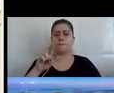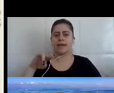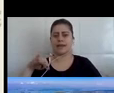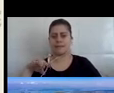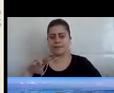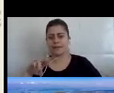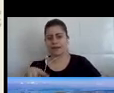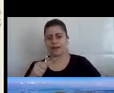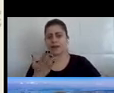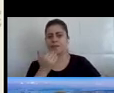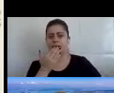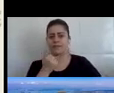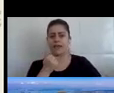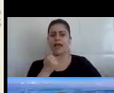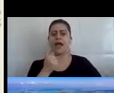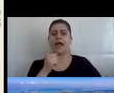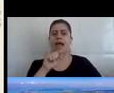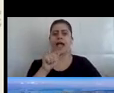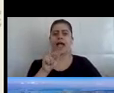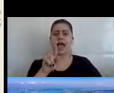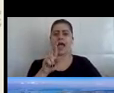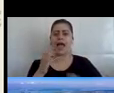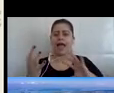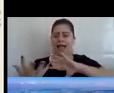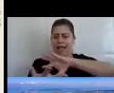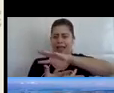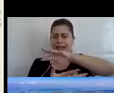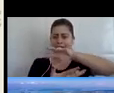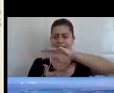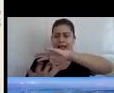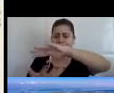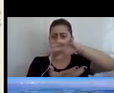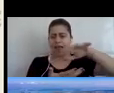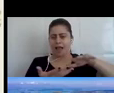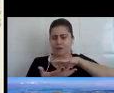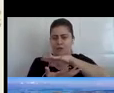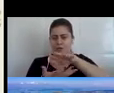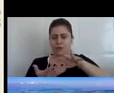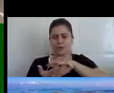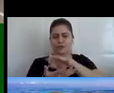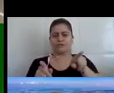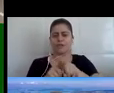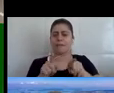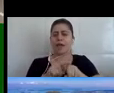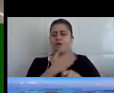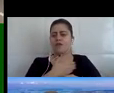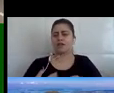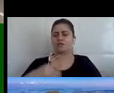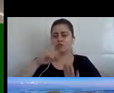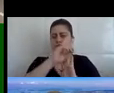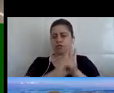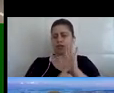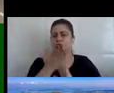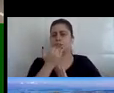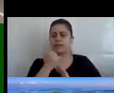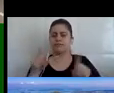rural urbano. E a questão da governança e o direito alimentar também. Aqui é só para